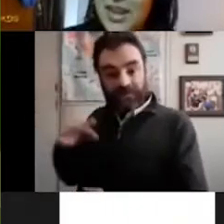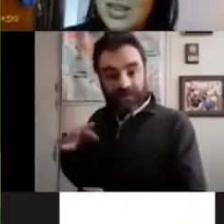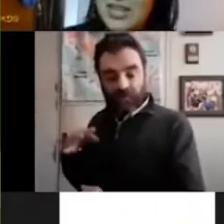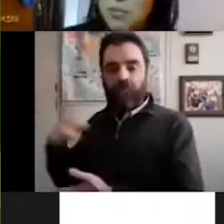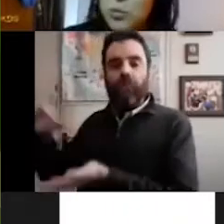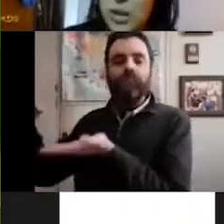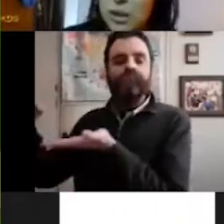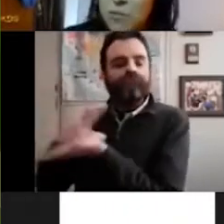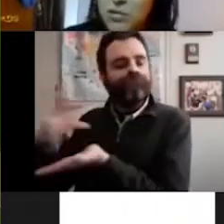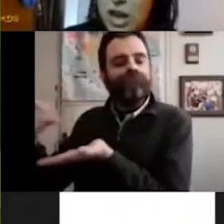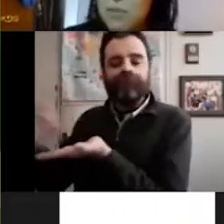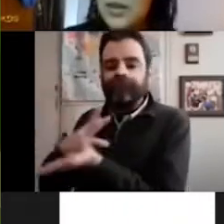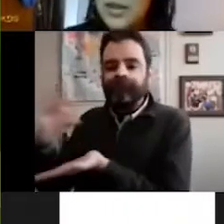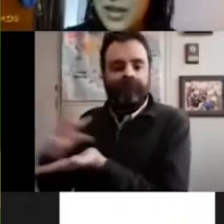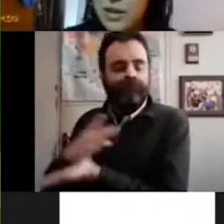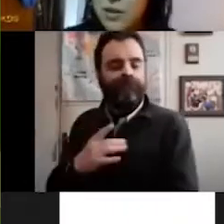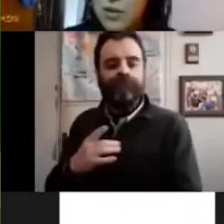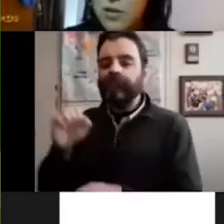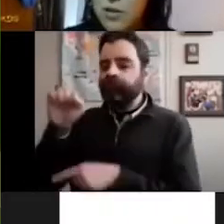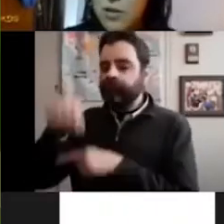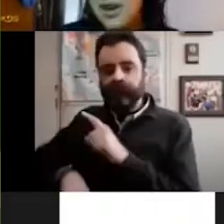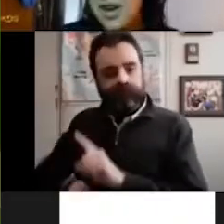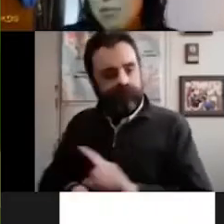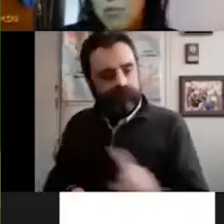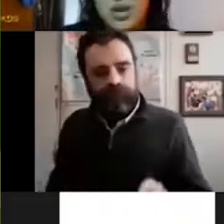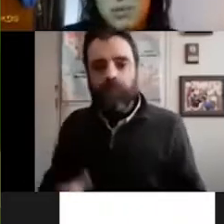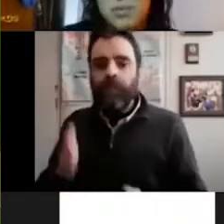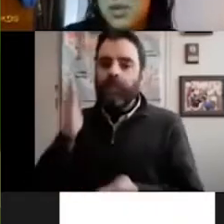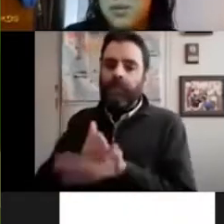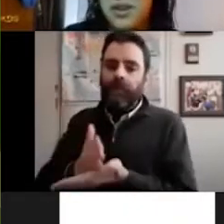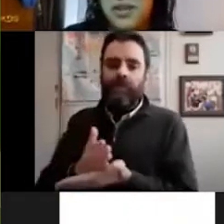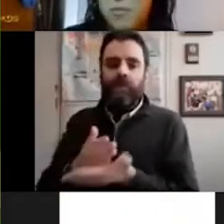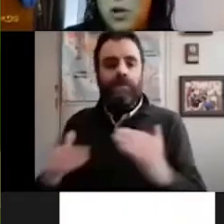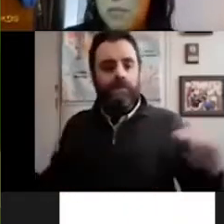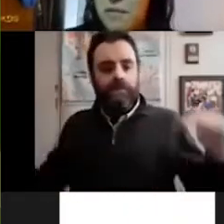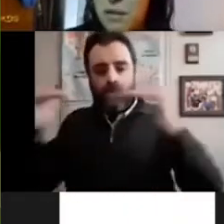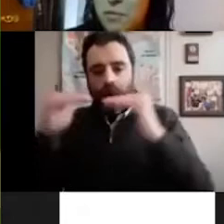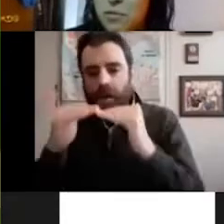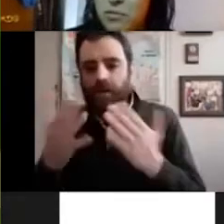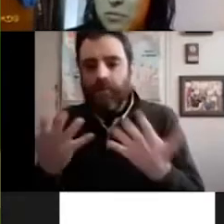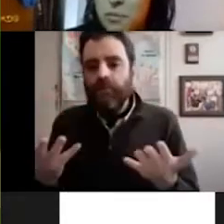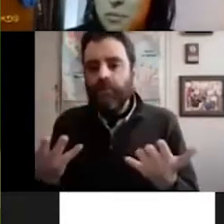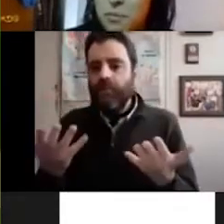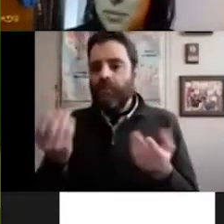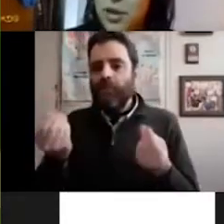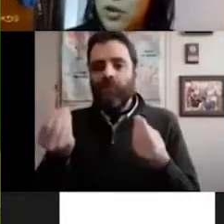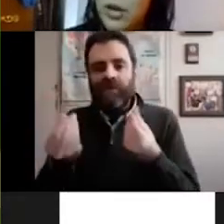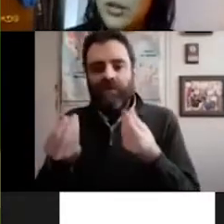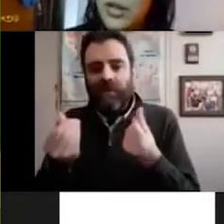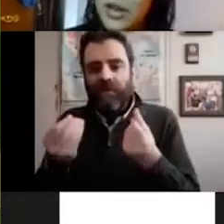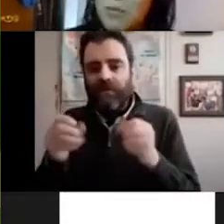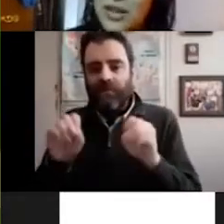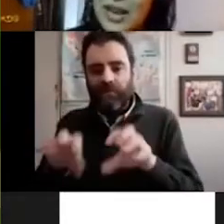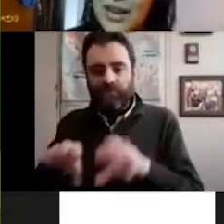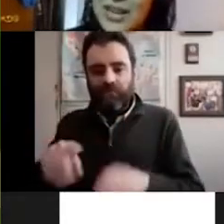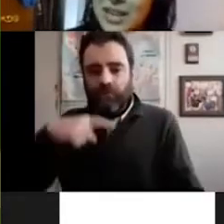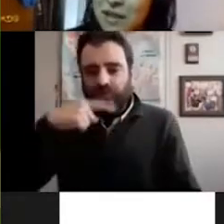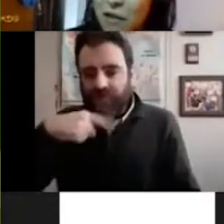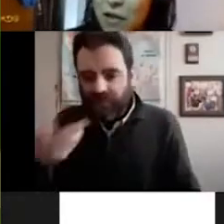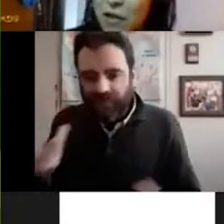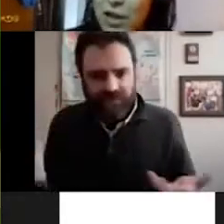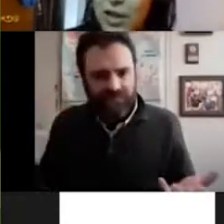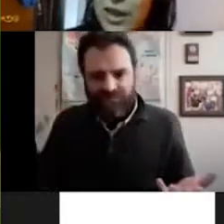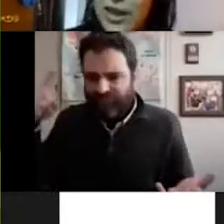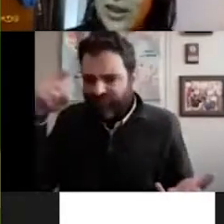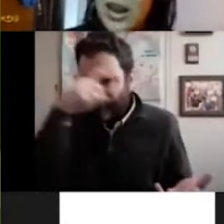es que a veces postulamos al ministerio, no siempre ganamos, de repente perdemos, no aprobamos, pero queremos estar en igualdad. ¿En qué